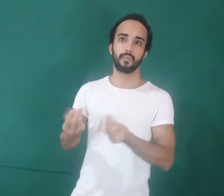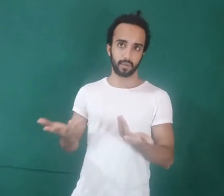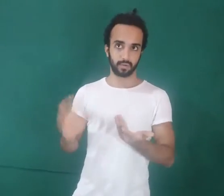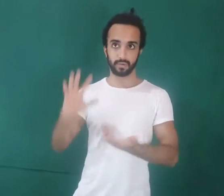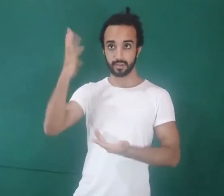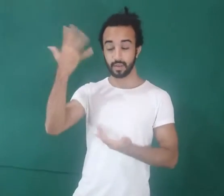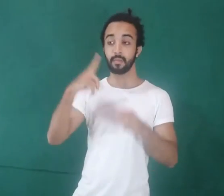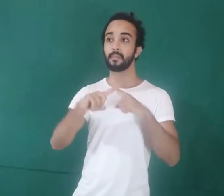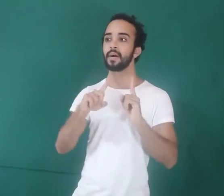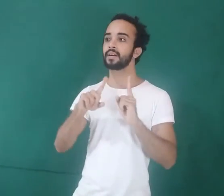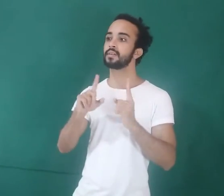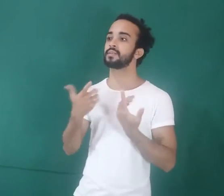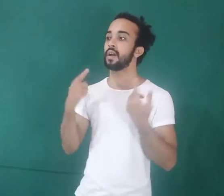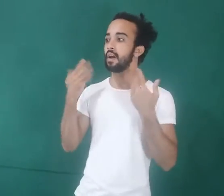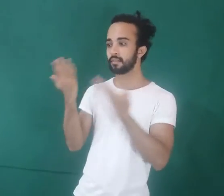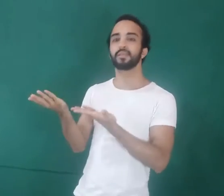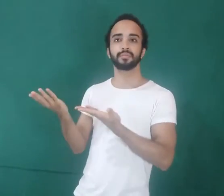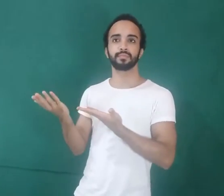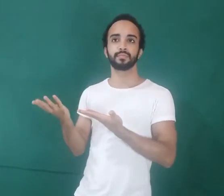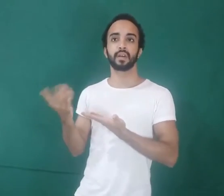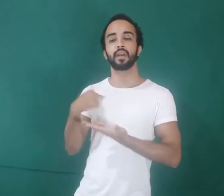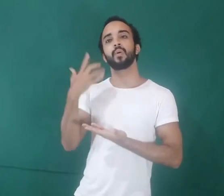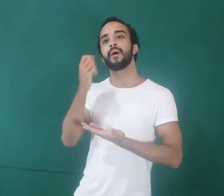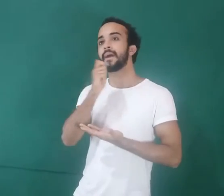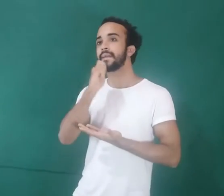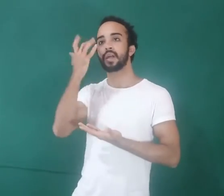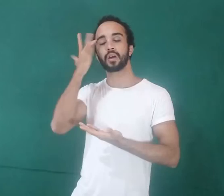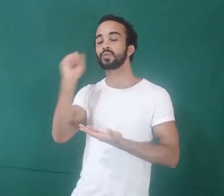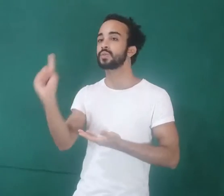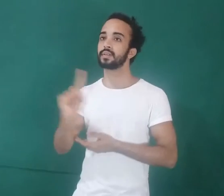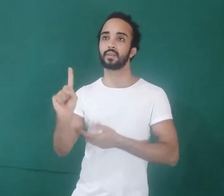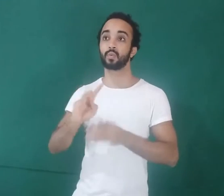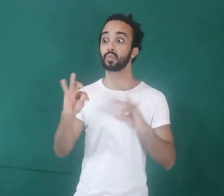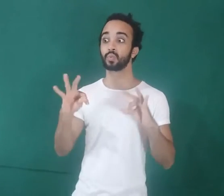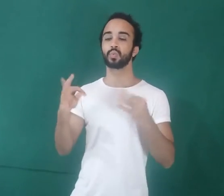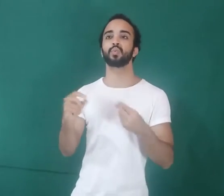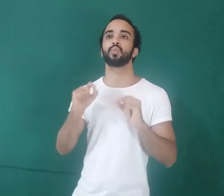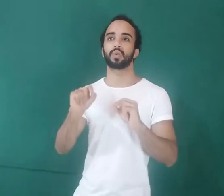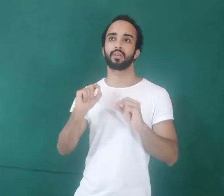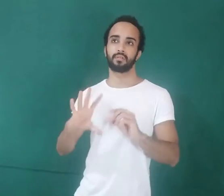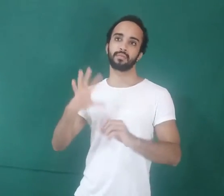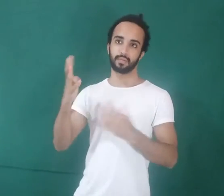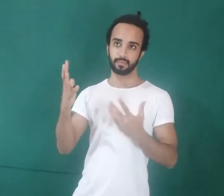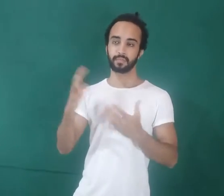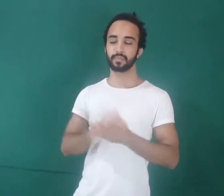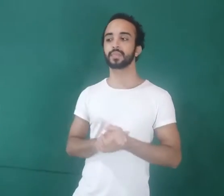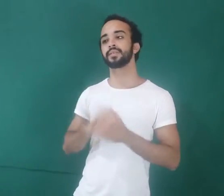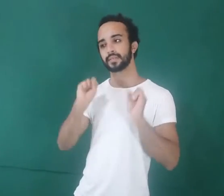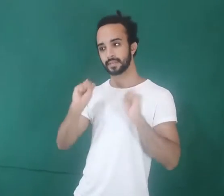menos aquilo. Mas eu ainda acho que não foi Tudo que onde pode ter... Exatamente, não foi.